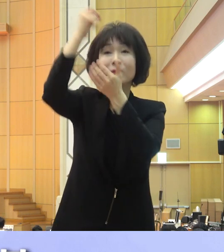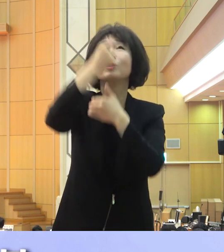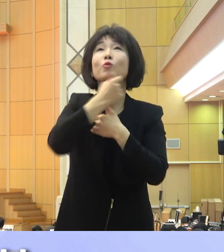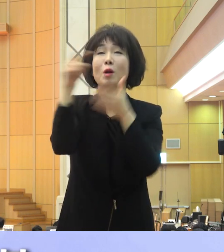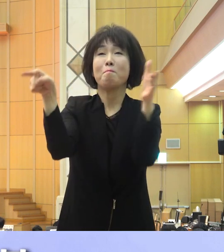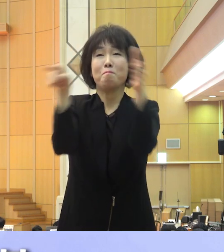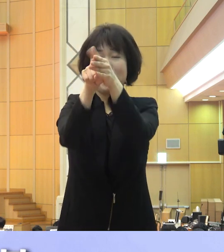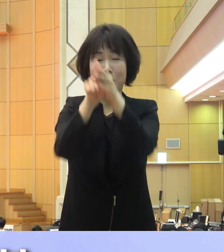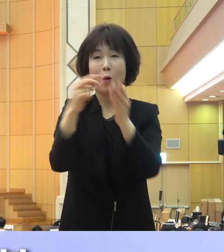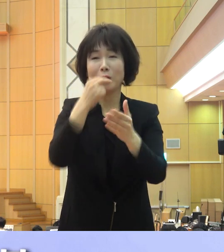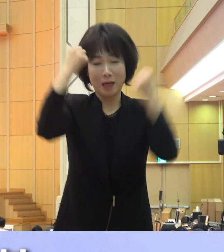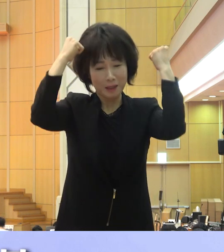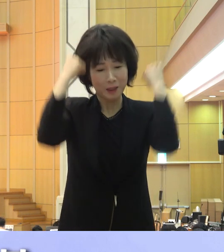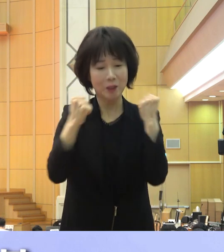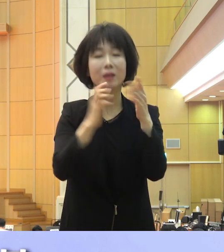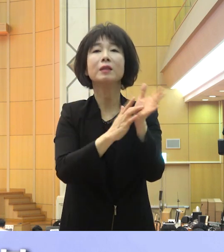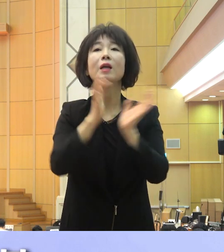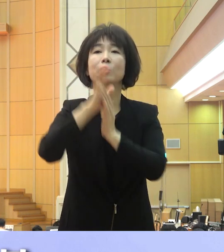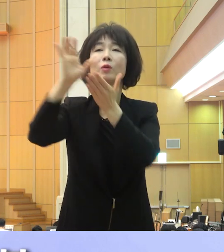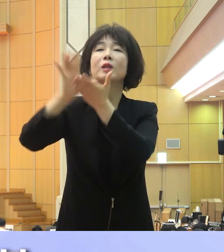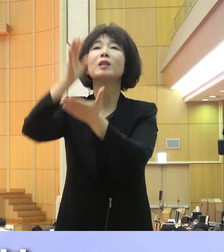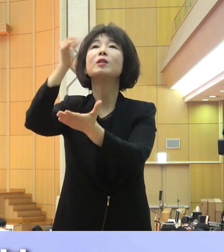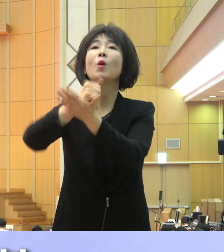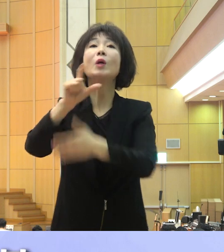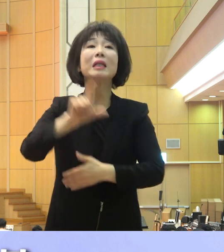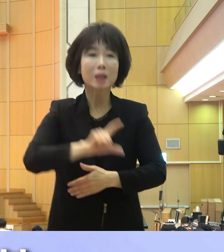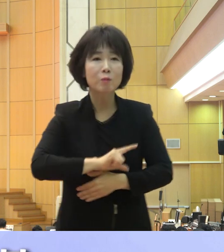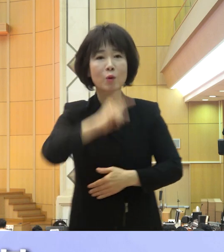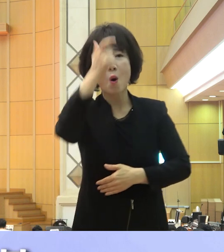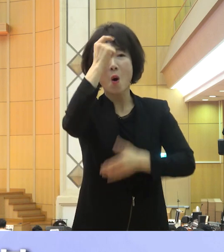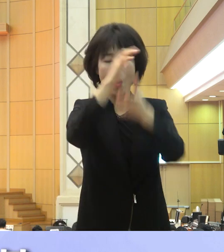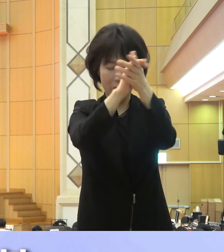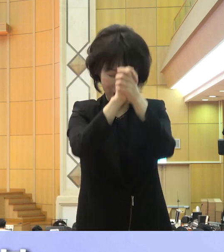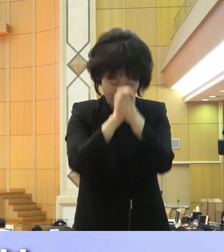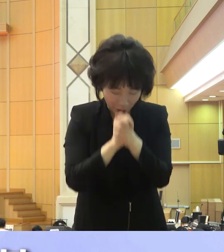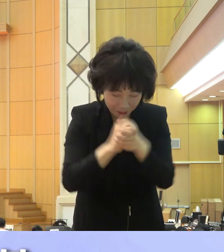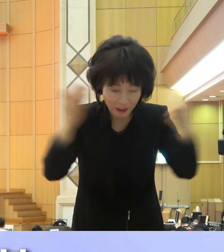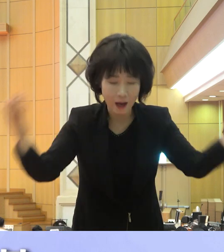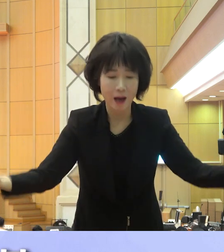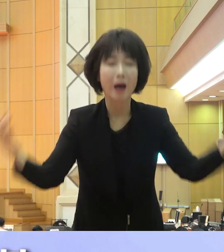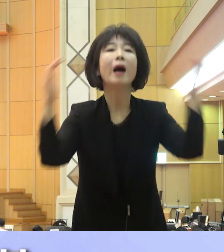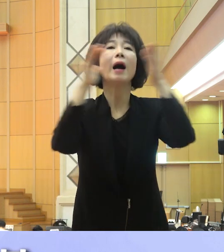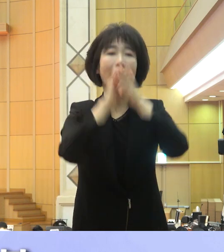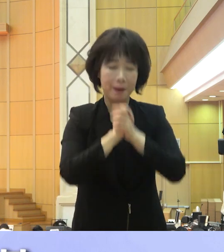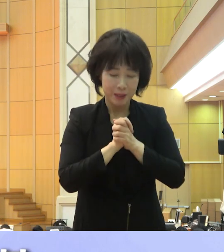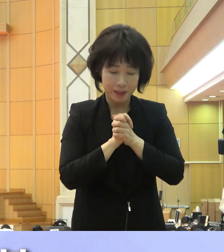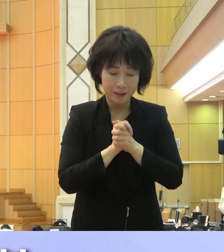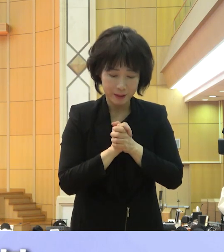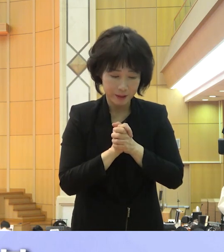줄로 믿고 살아계신 예수 그리스도의 이름으로 기도 올려옵나이다. 아멘.